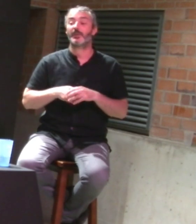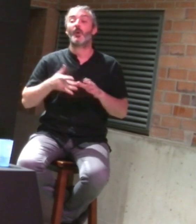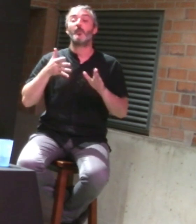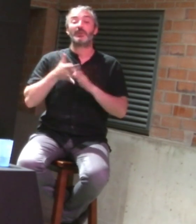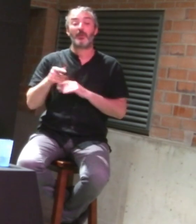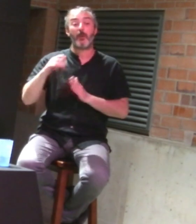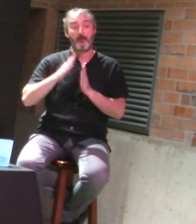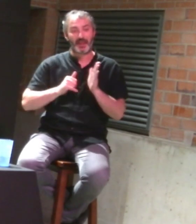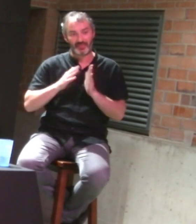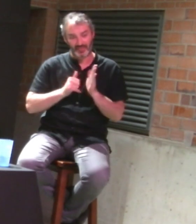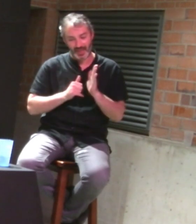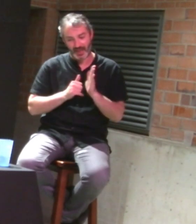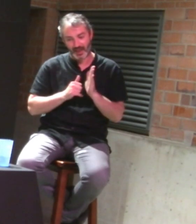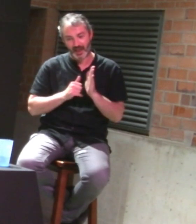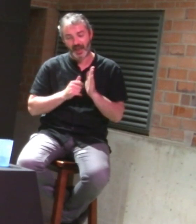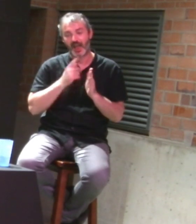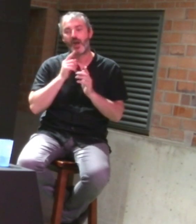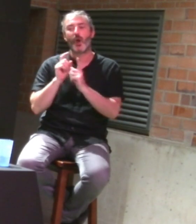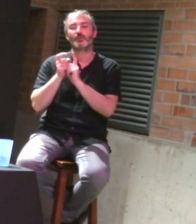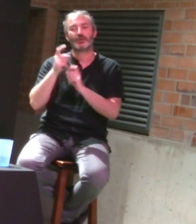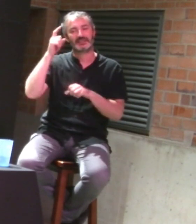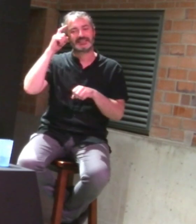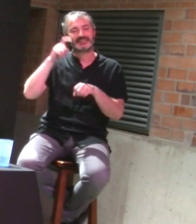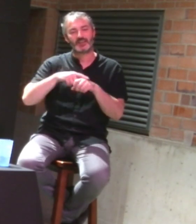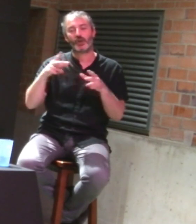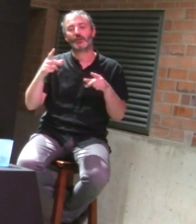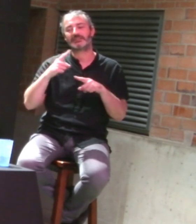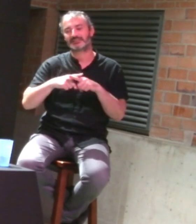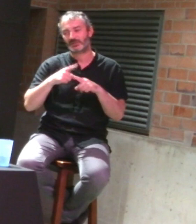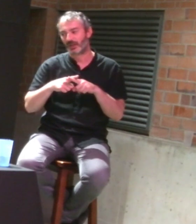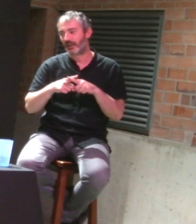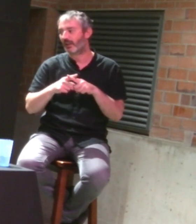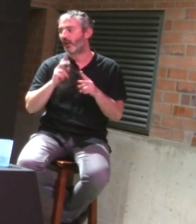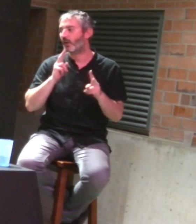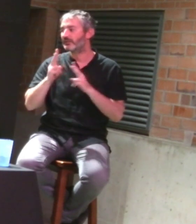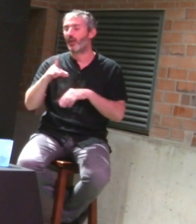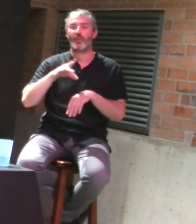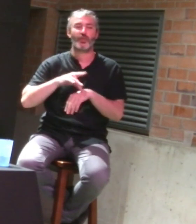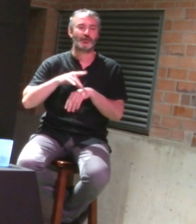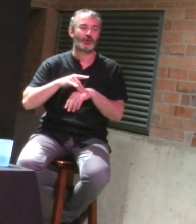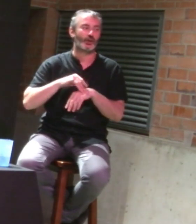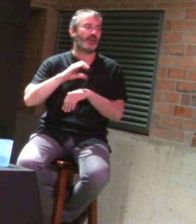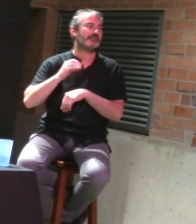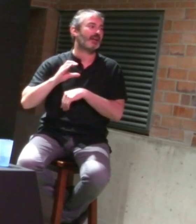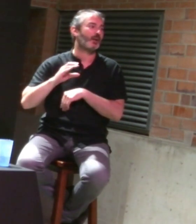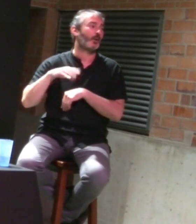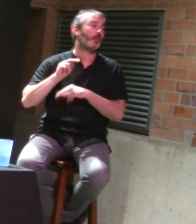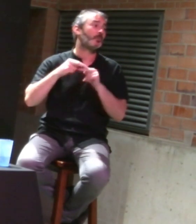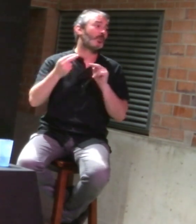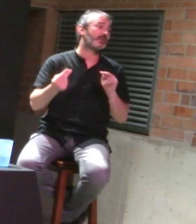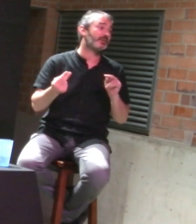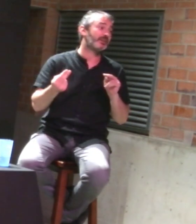de València fan un consultori psíquico-sexual on qui contesta és el doctor Isaac Puente i